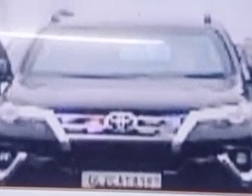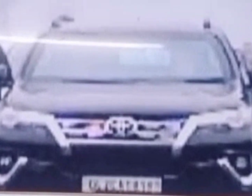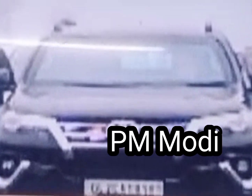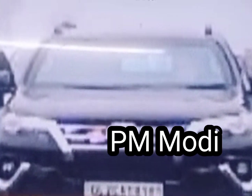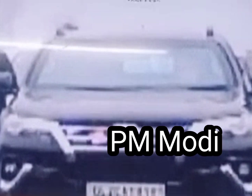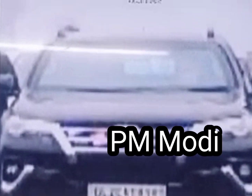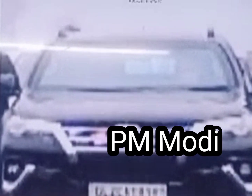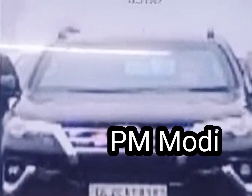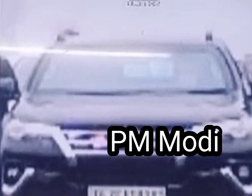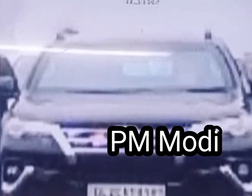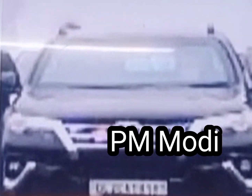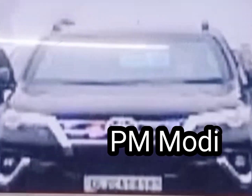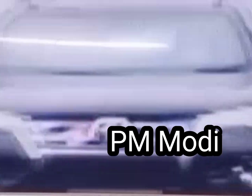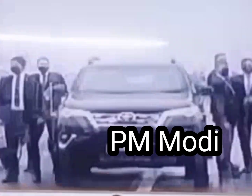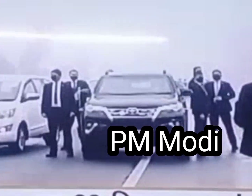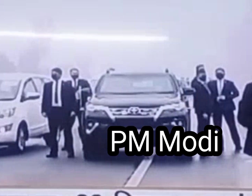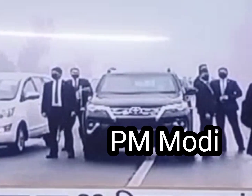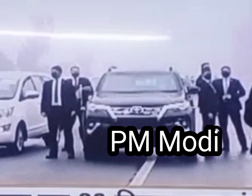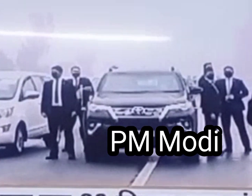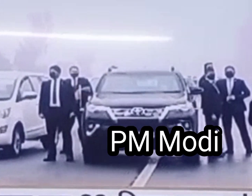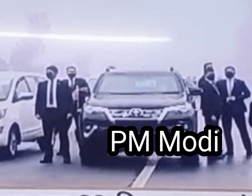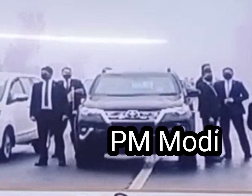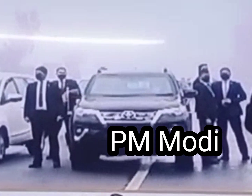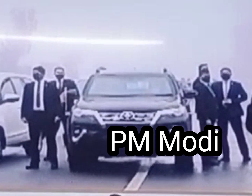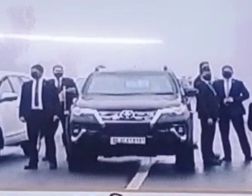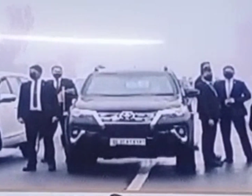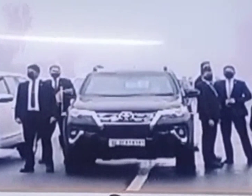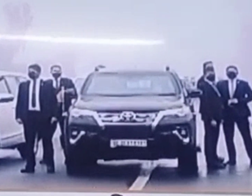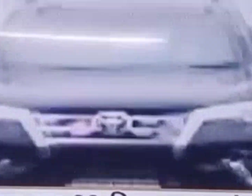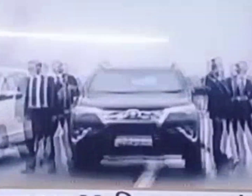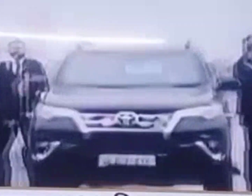फंसा उस दौरान मोदी की जान को कोई खतरा हो सकता था?